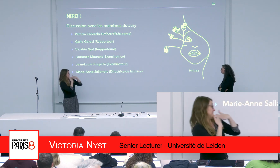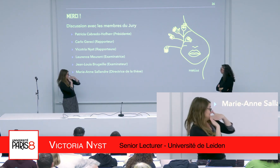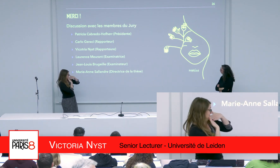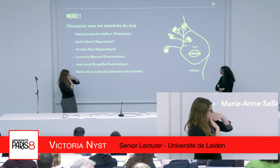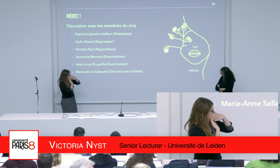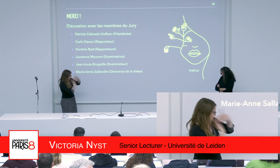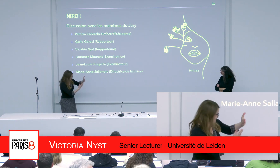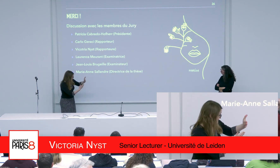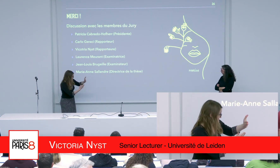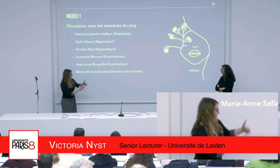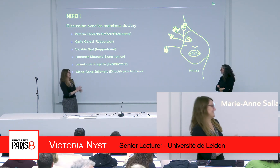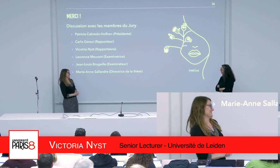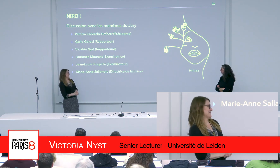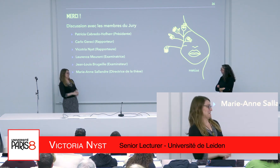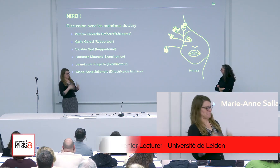OK.